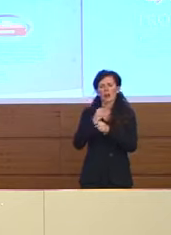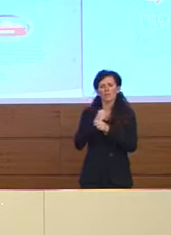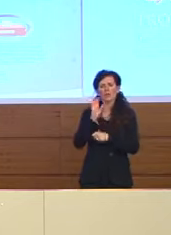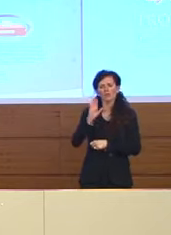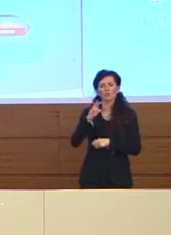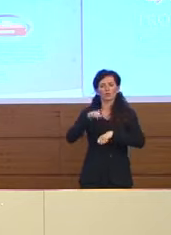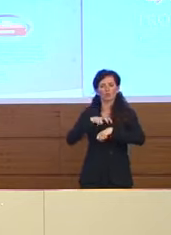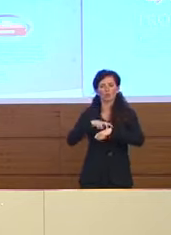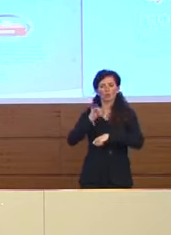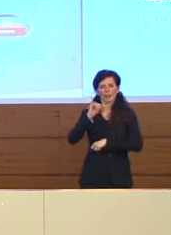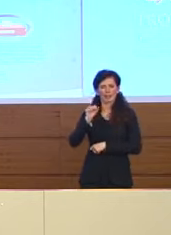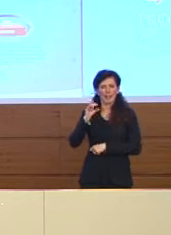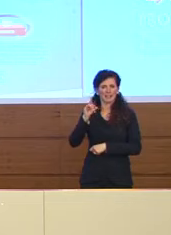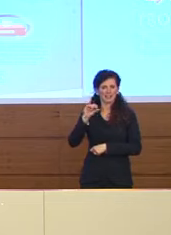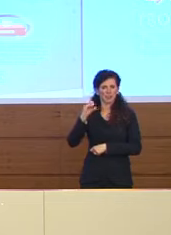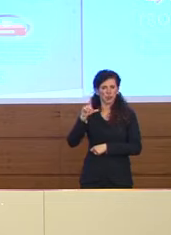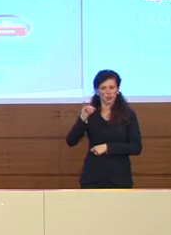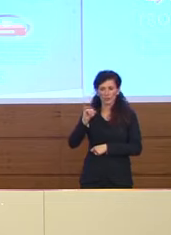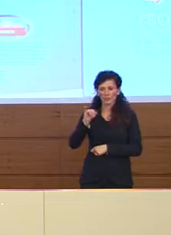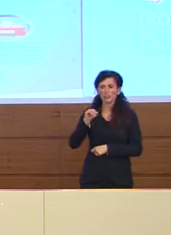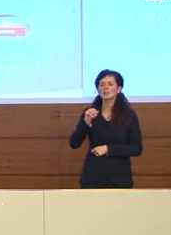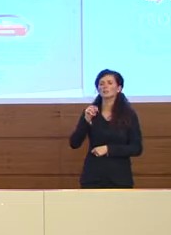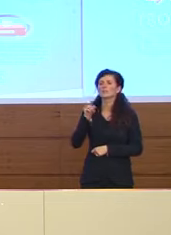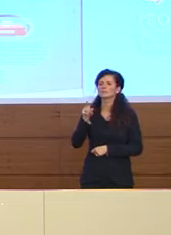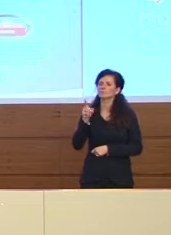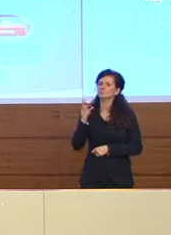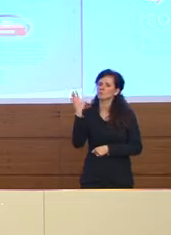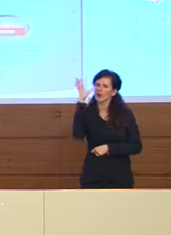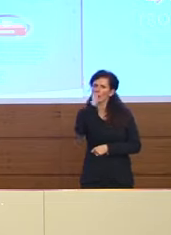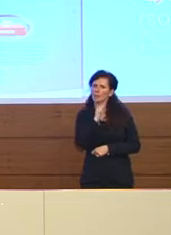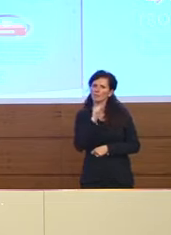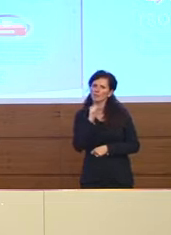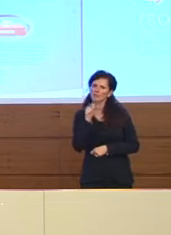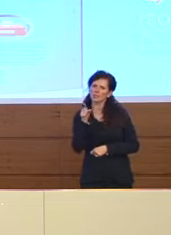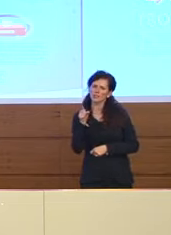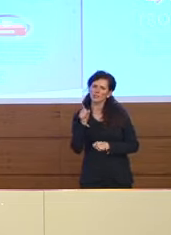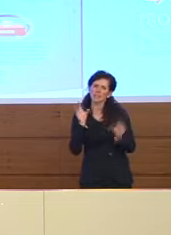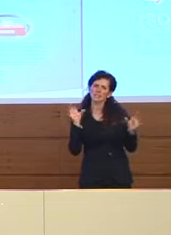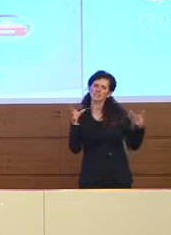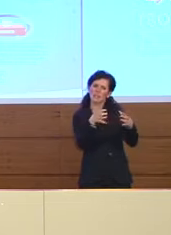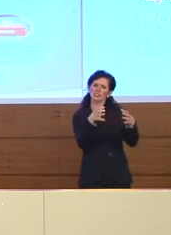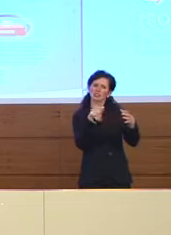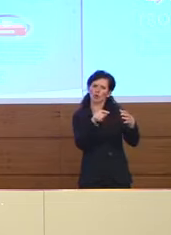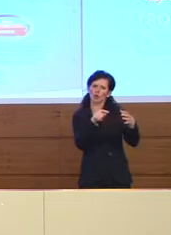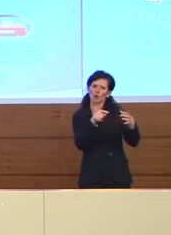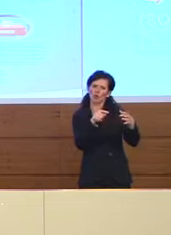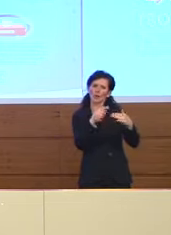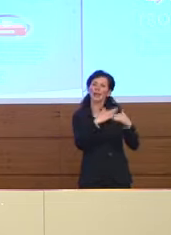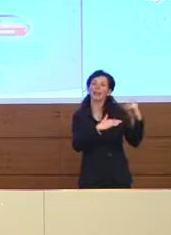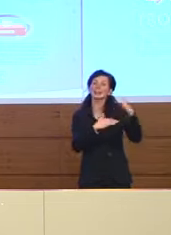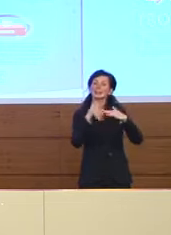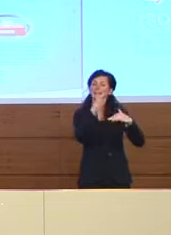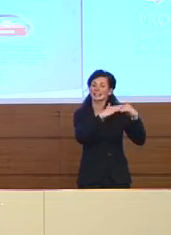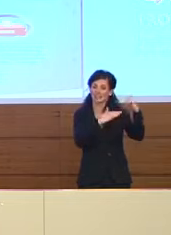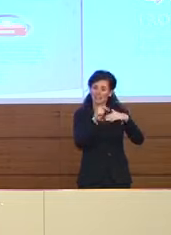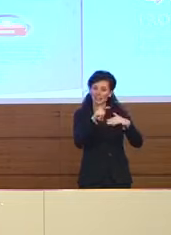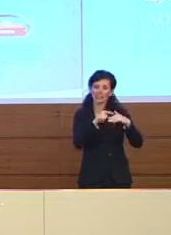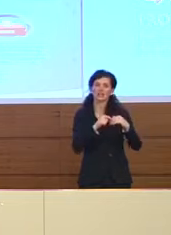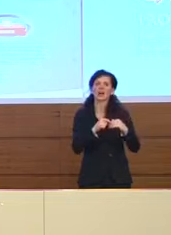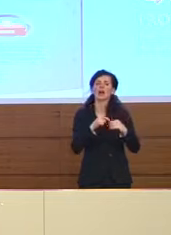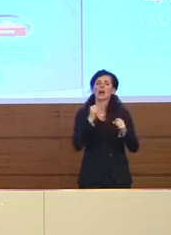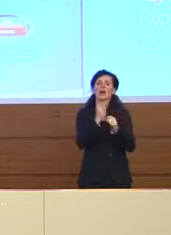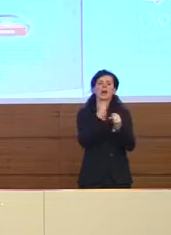stato proprio di identificare il settore dell'edilizia della manifattura